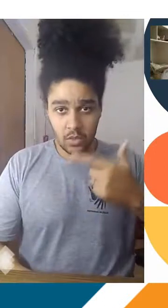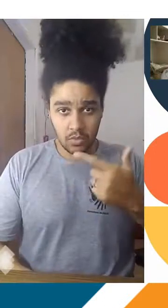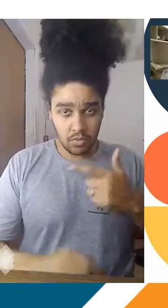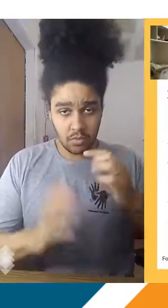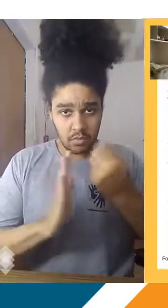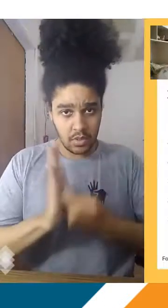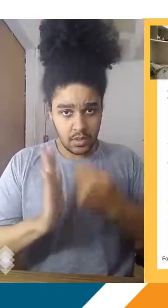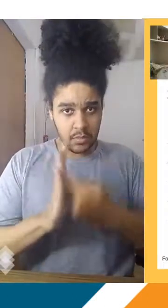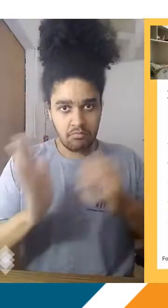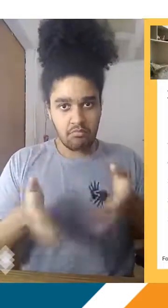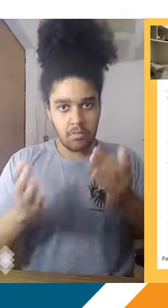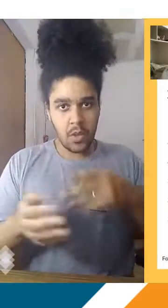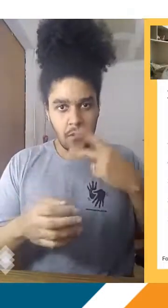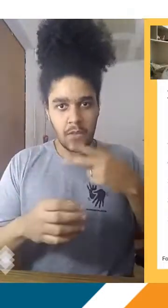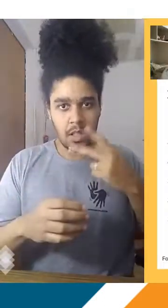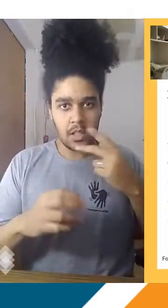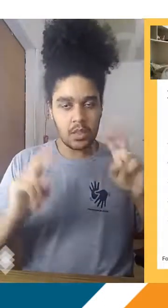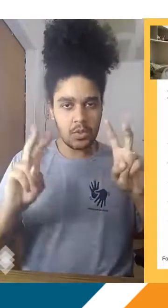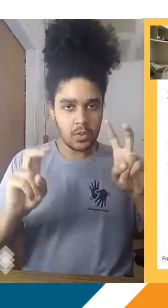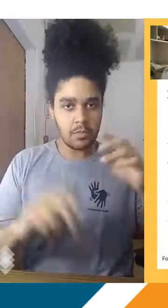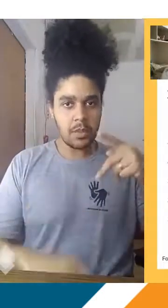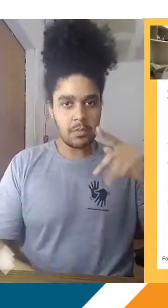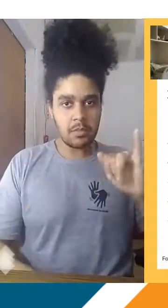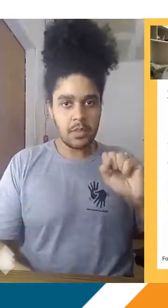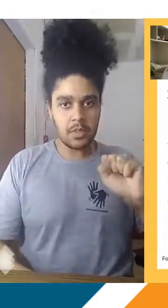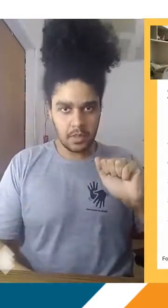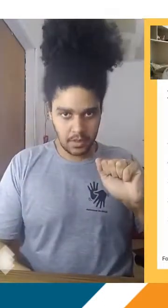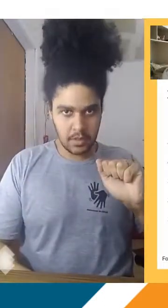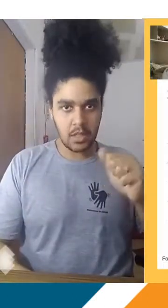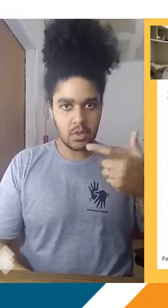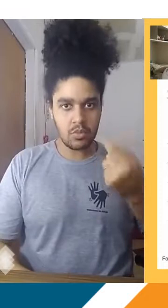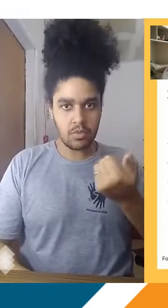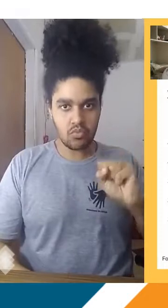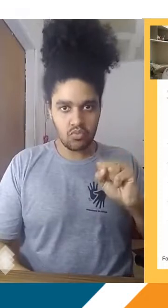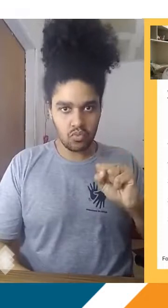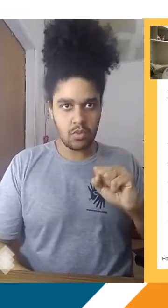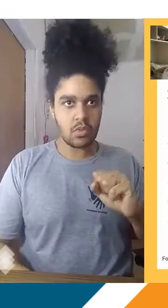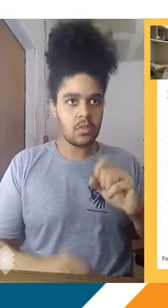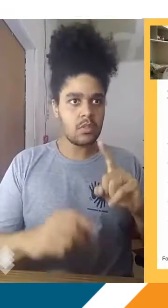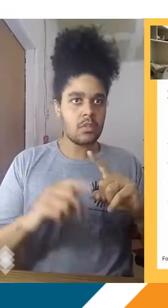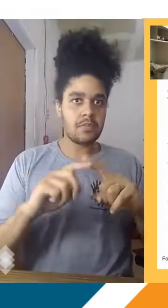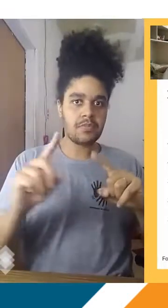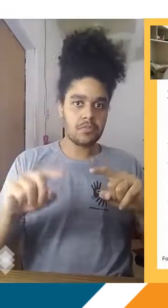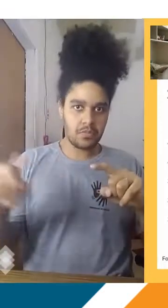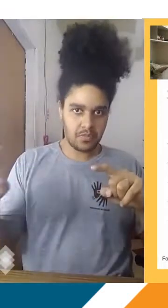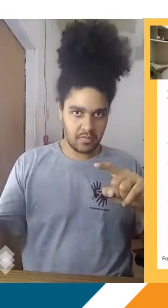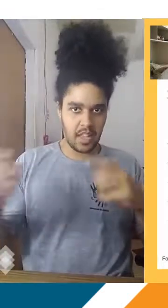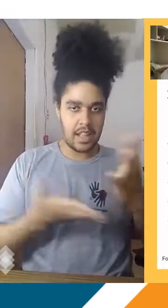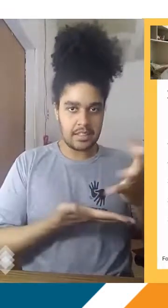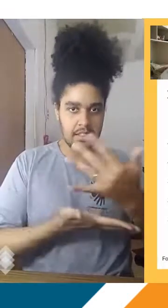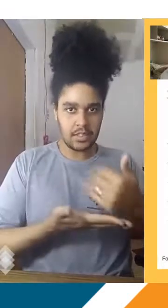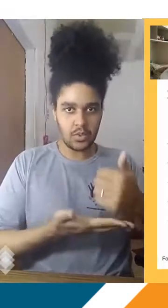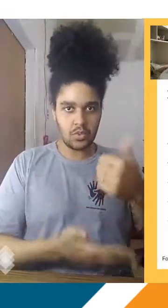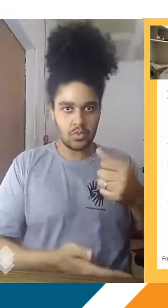gente pode olhar esse segundo textinho motivador aqui, que está falando sobre o desempenho do Brasil no PISA com dados de 2018, não de 2019, porque